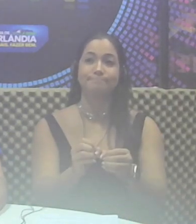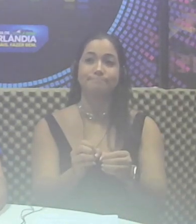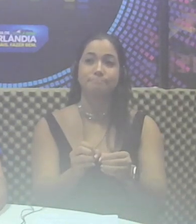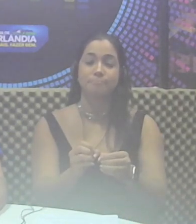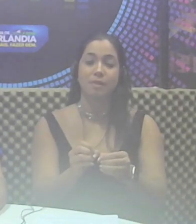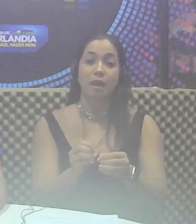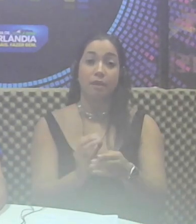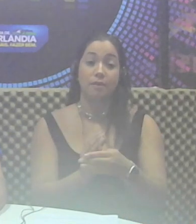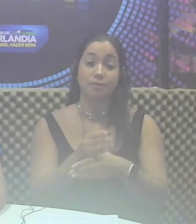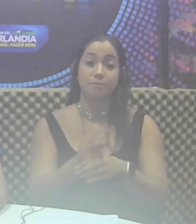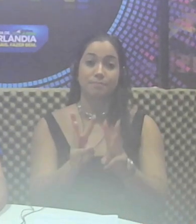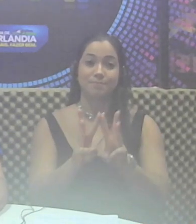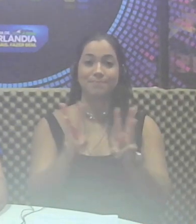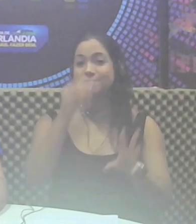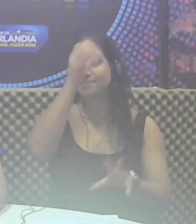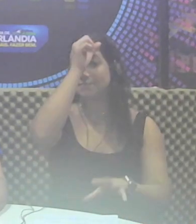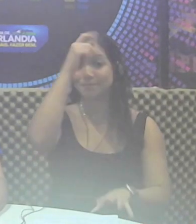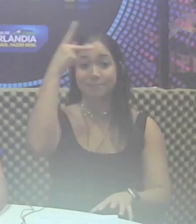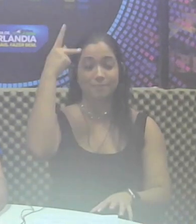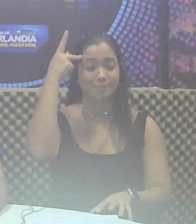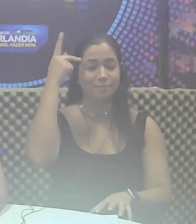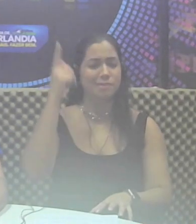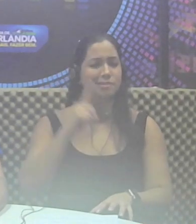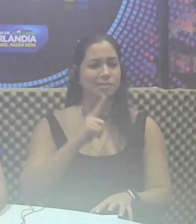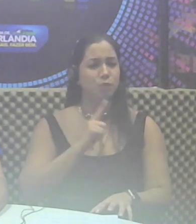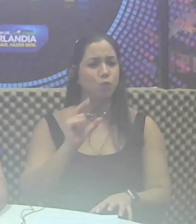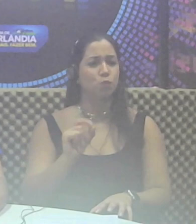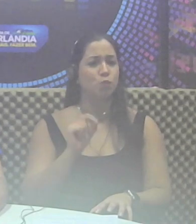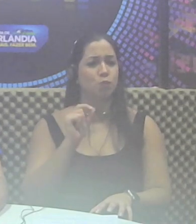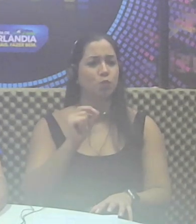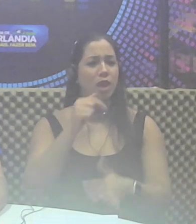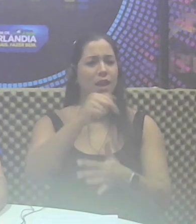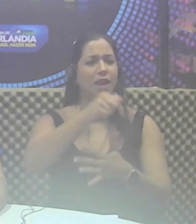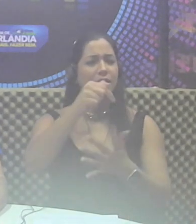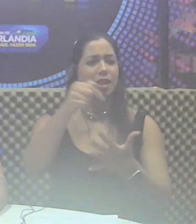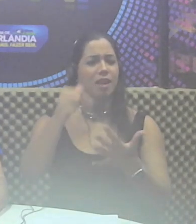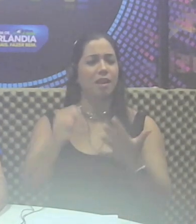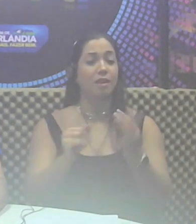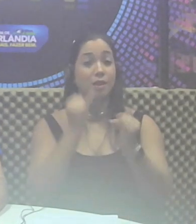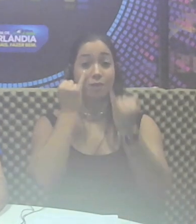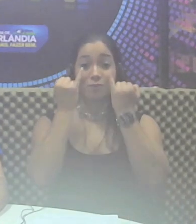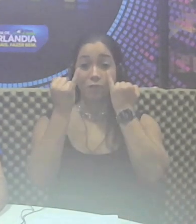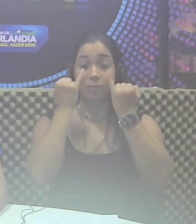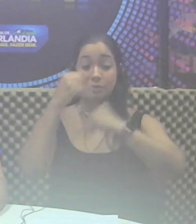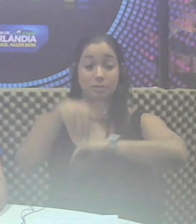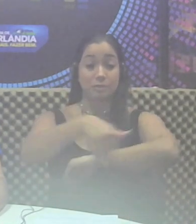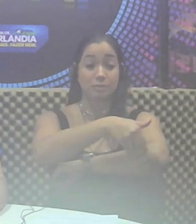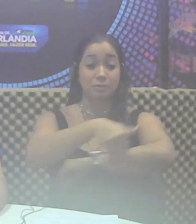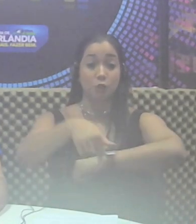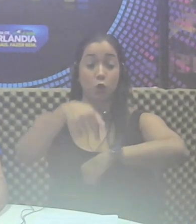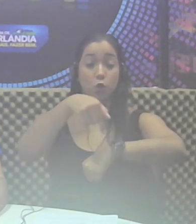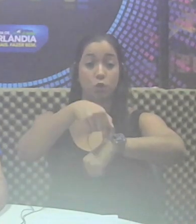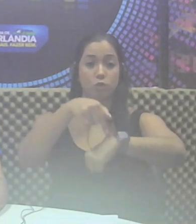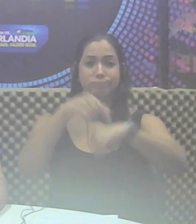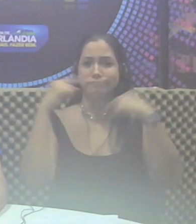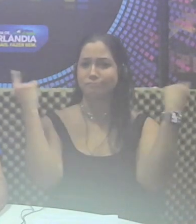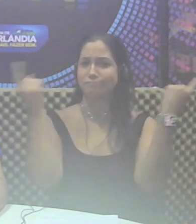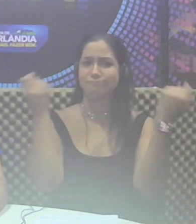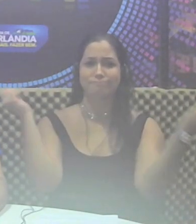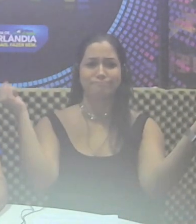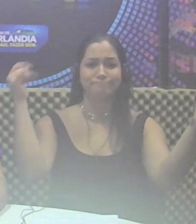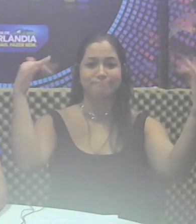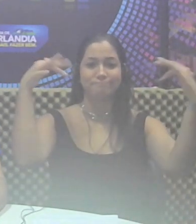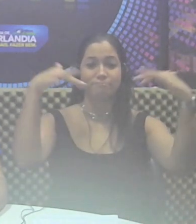Só acessar o portal da prefeitura, onde lá tem todas as informações, endereço, horário, para que toda a população